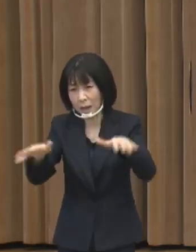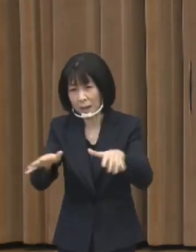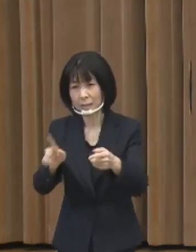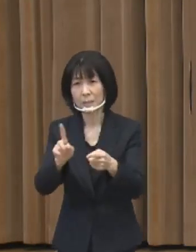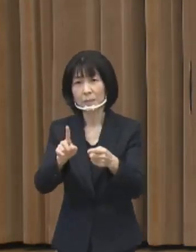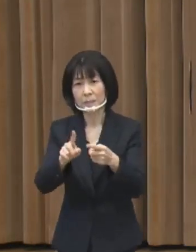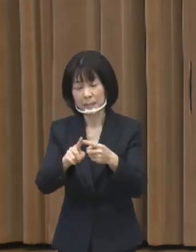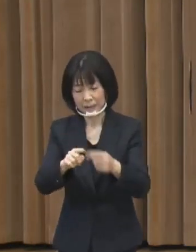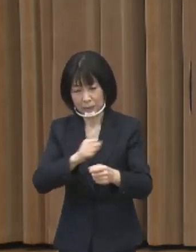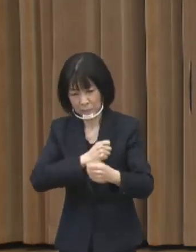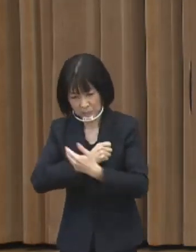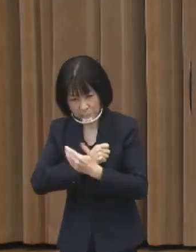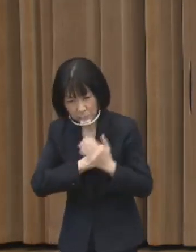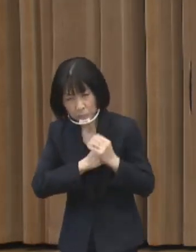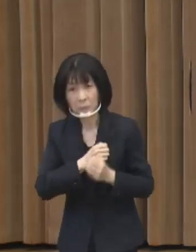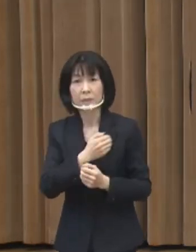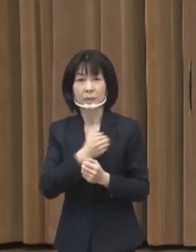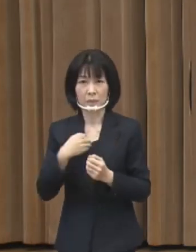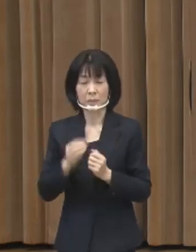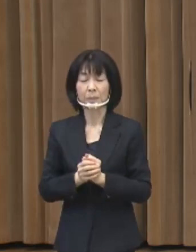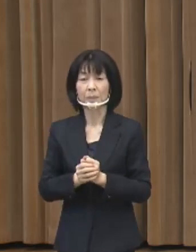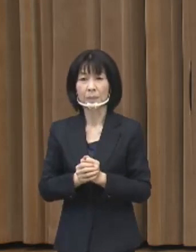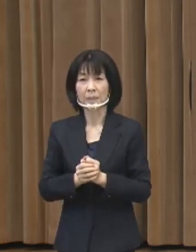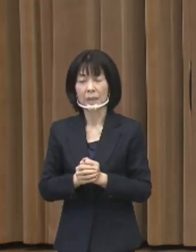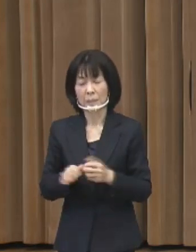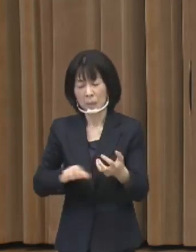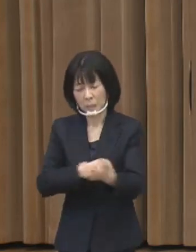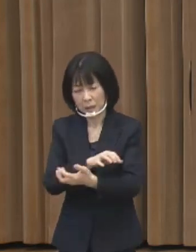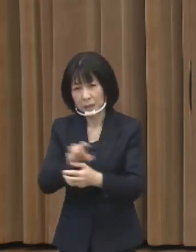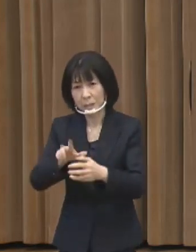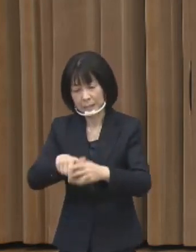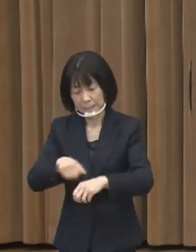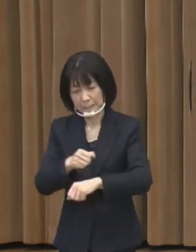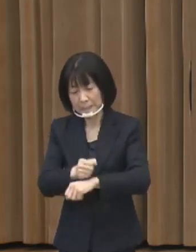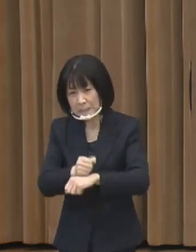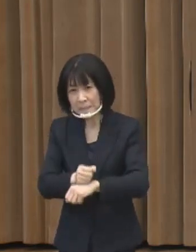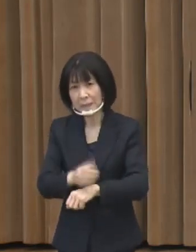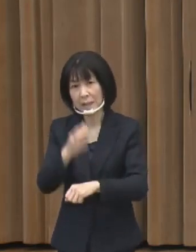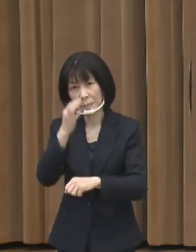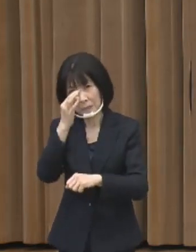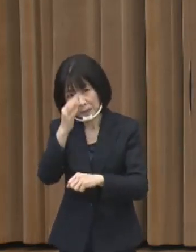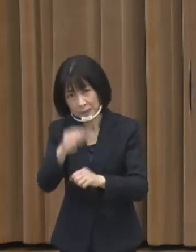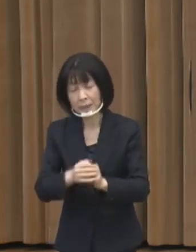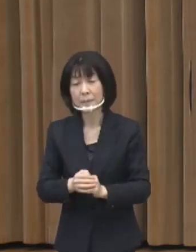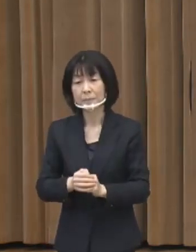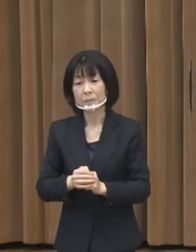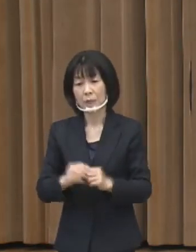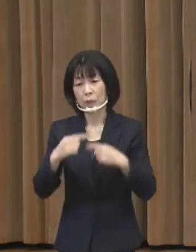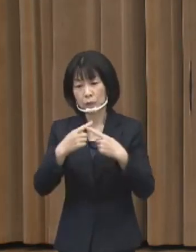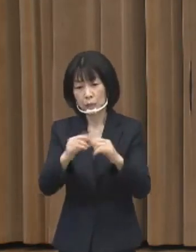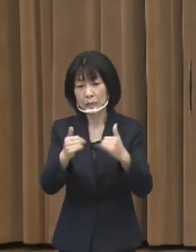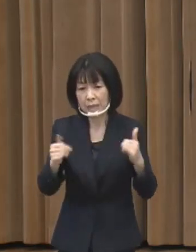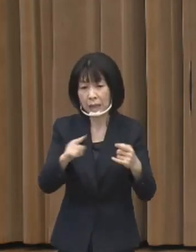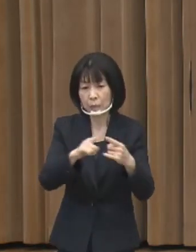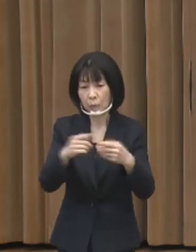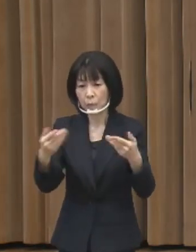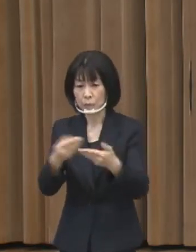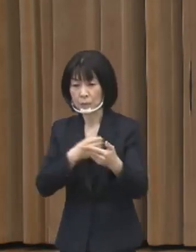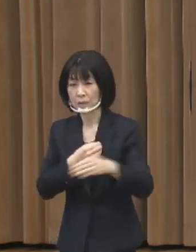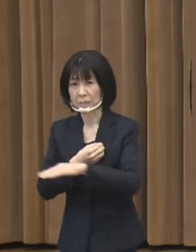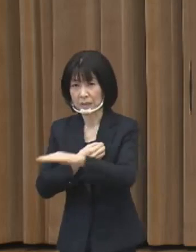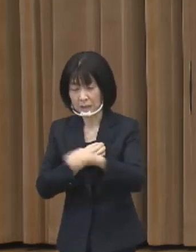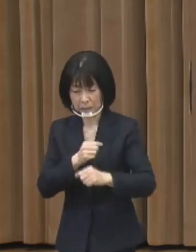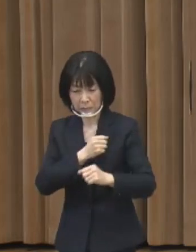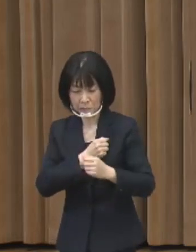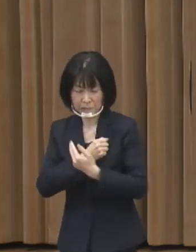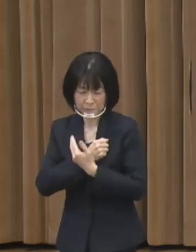を救うことができます。大変お忙しい中、負担をかけることにはなりますが、入所者と職員の皆様の命